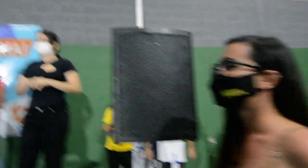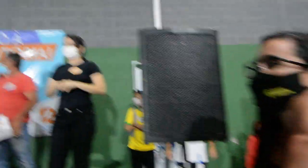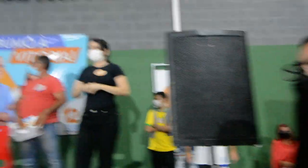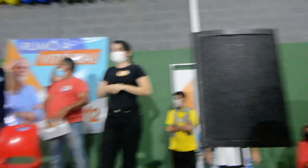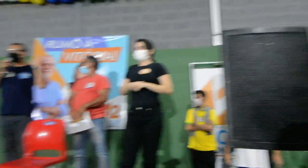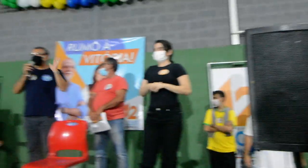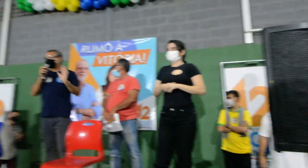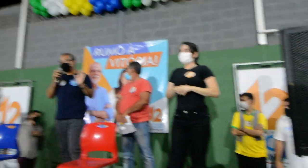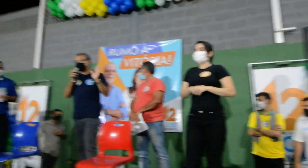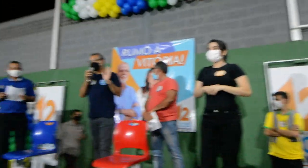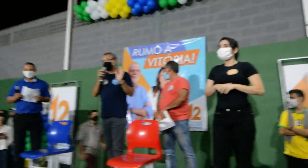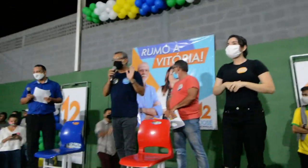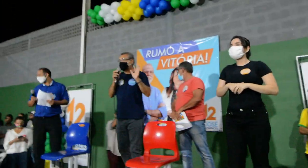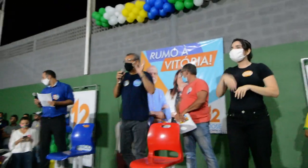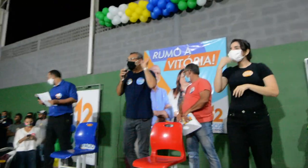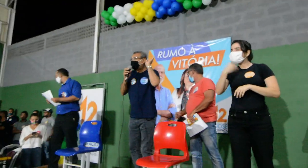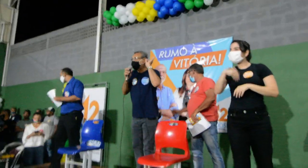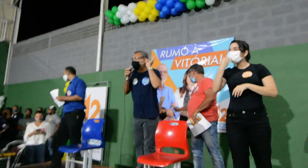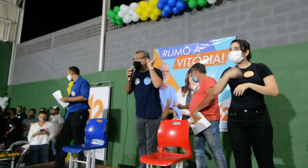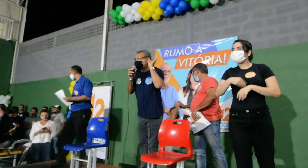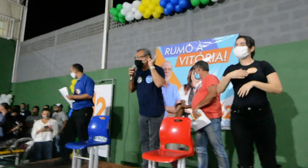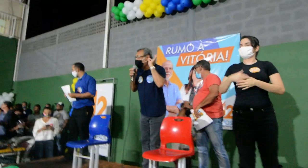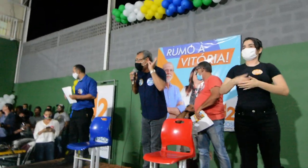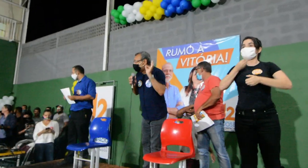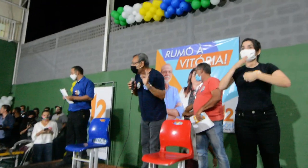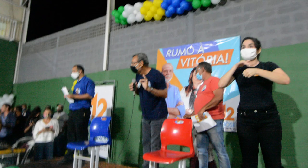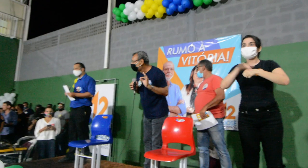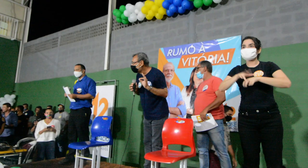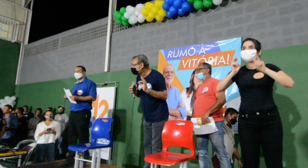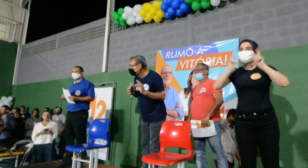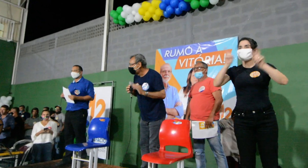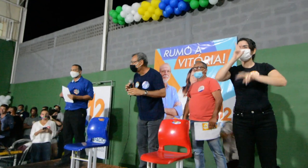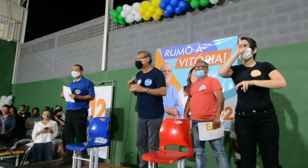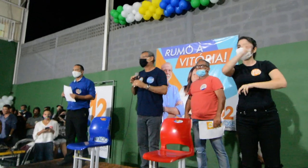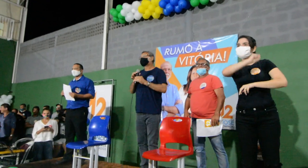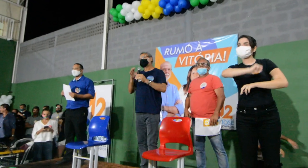Ainda não está com o pessoal do Zé aqui, não. Boa noite.